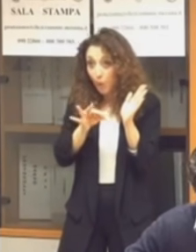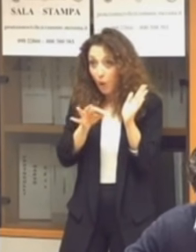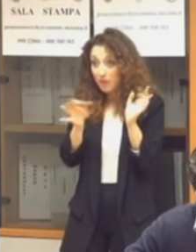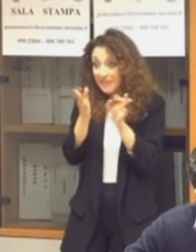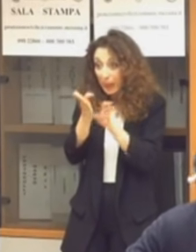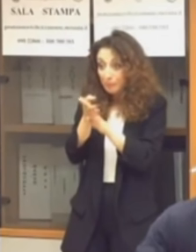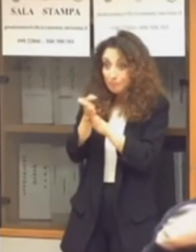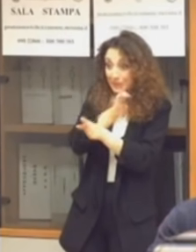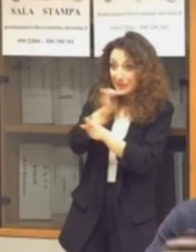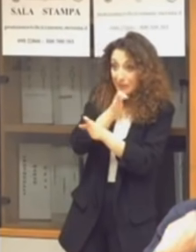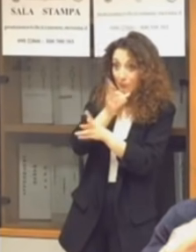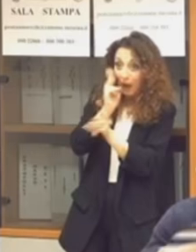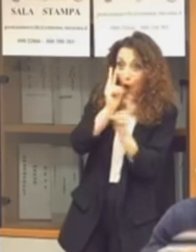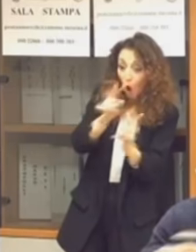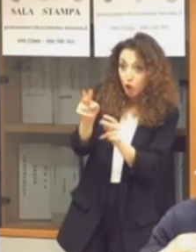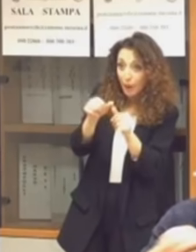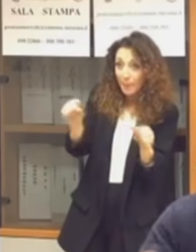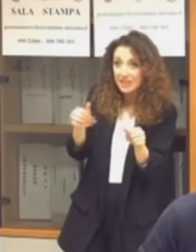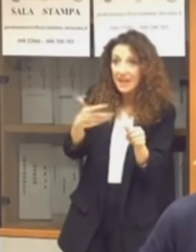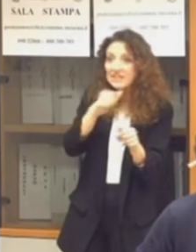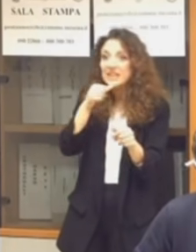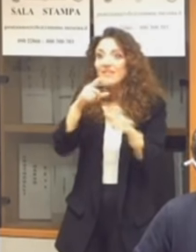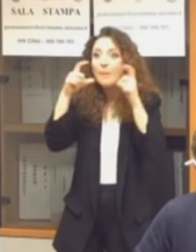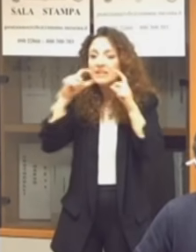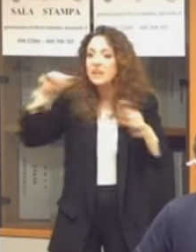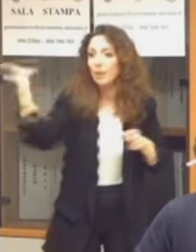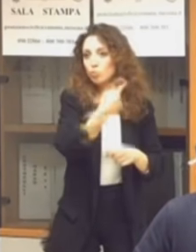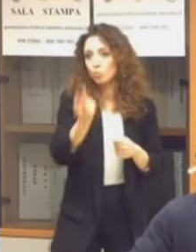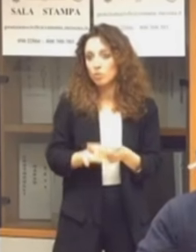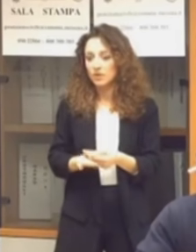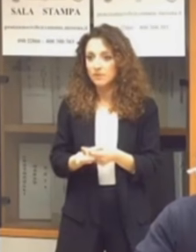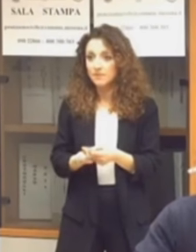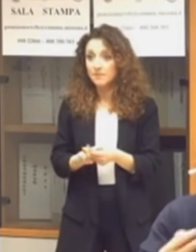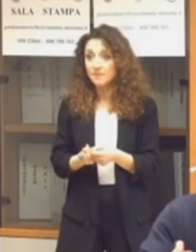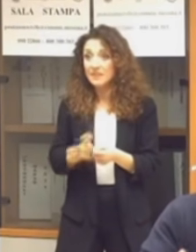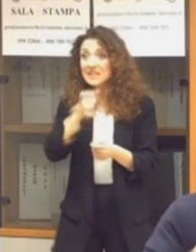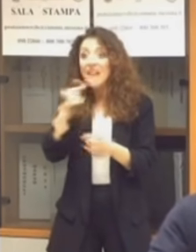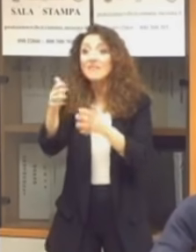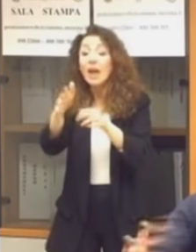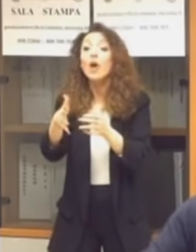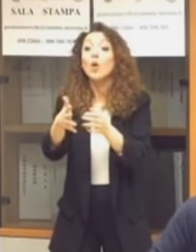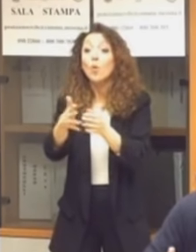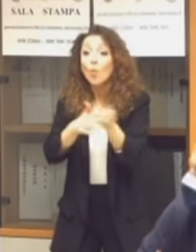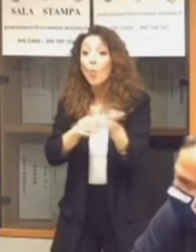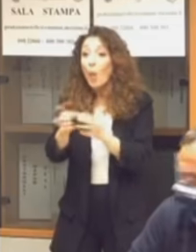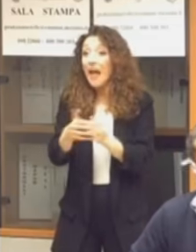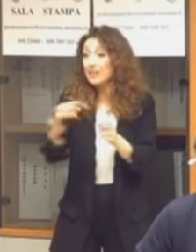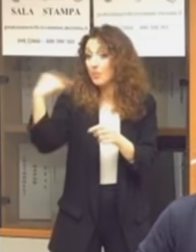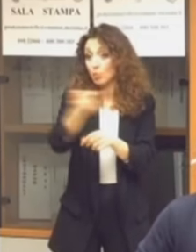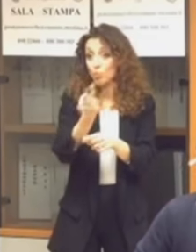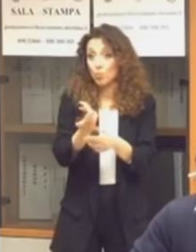basilari? Qua ci vogliono le mascherine per tutti! Qua ci vogliono i guanti per tutta una serie di